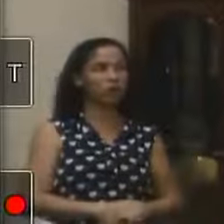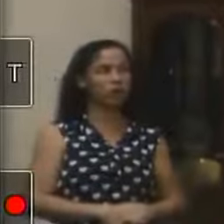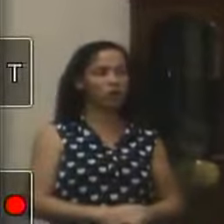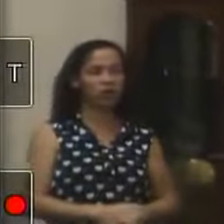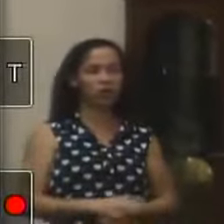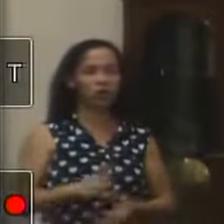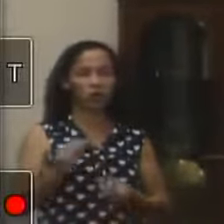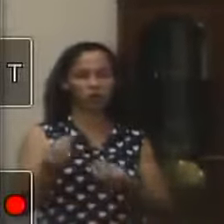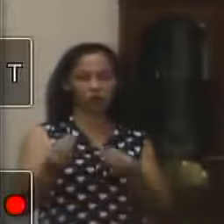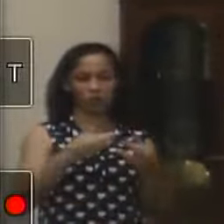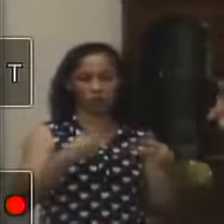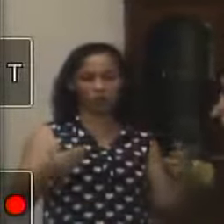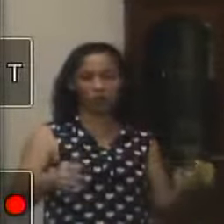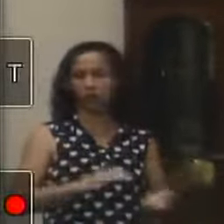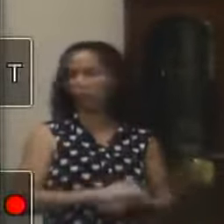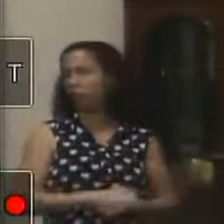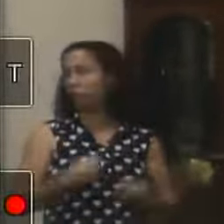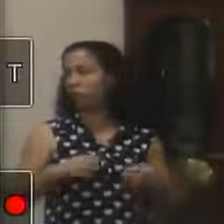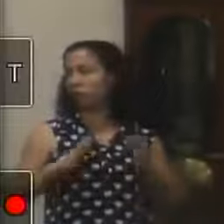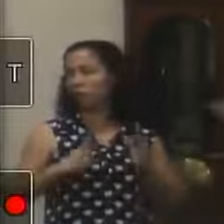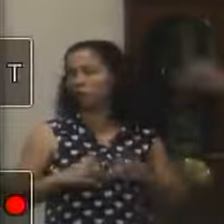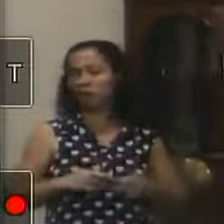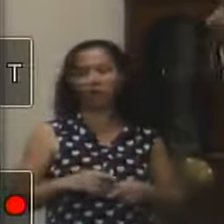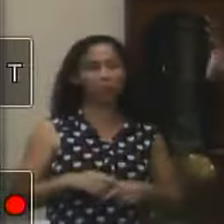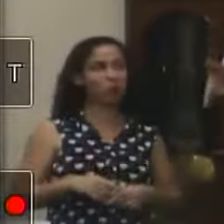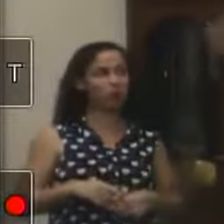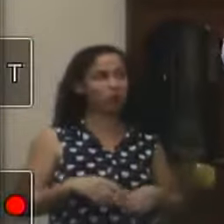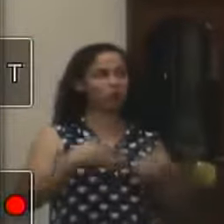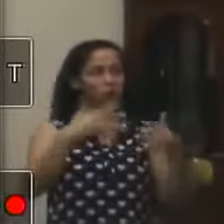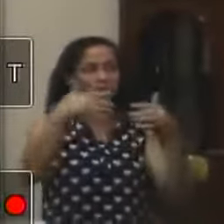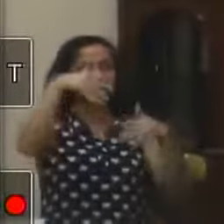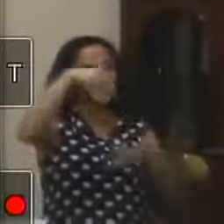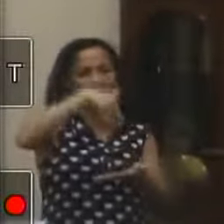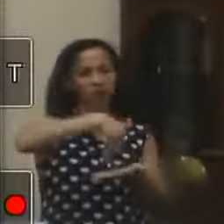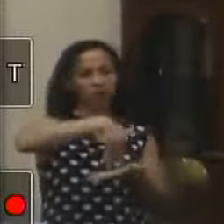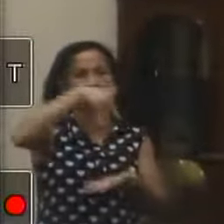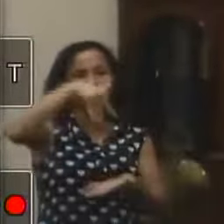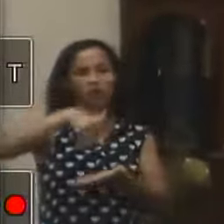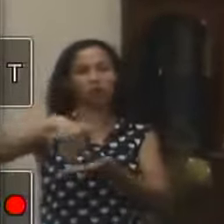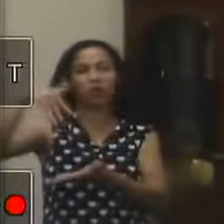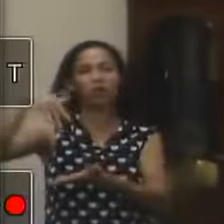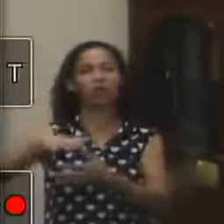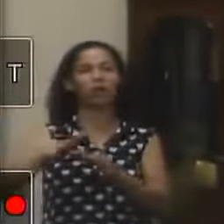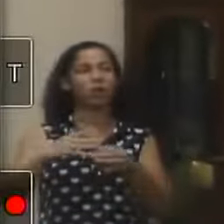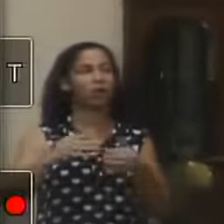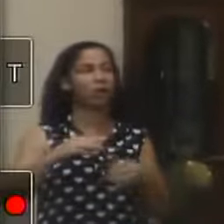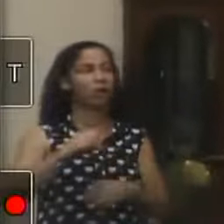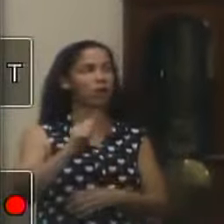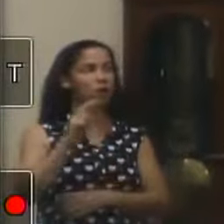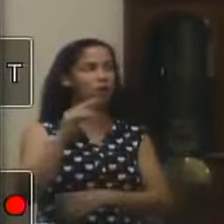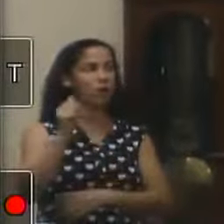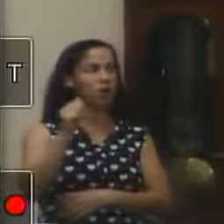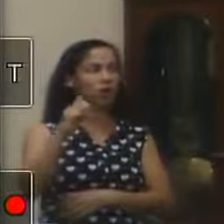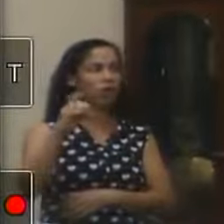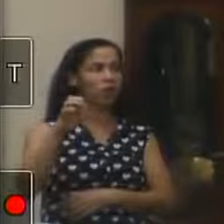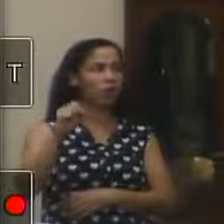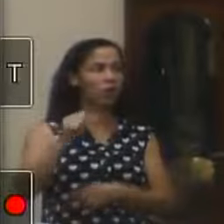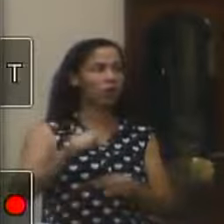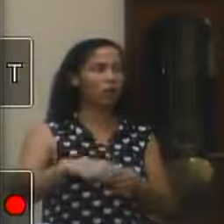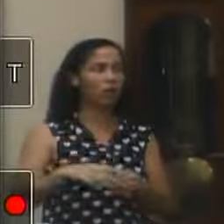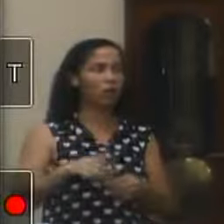para ser limpo. Então, aquelas grades da rua que eu já pedi oficialmente para serem trocadas, as grades ali do centro da cidade, onde